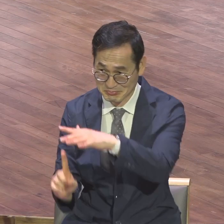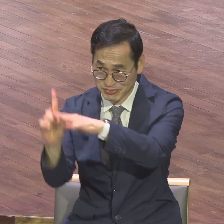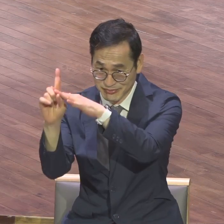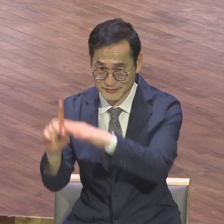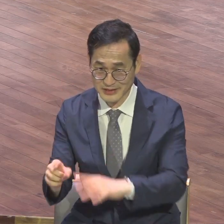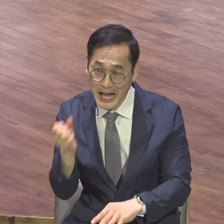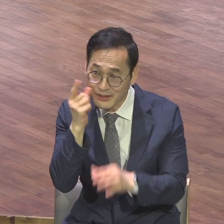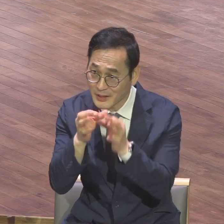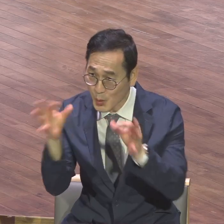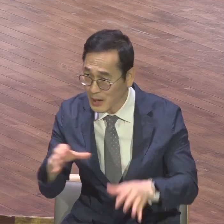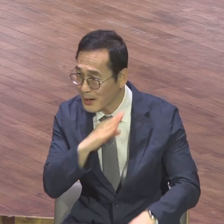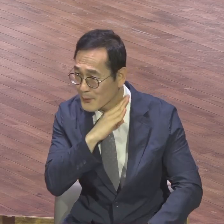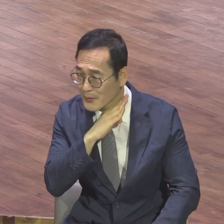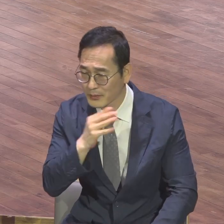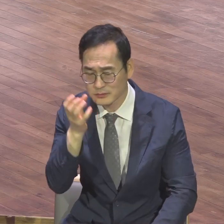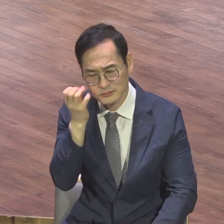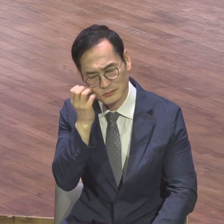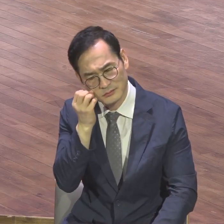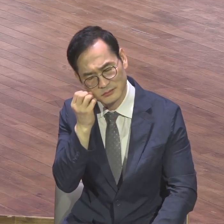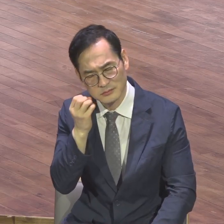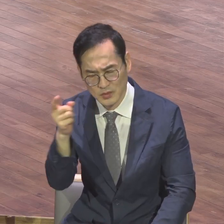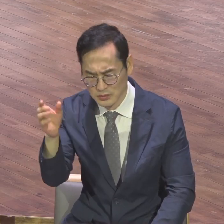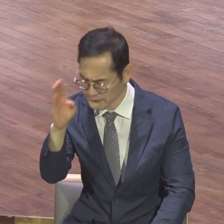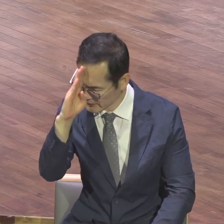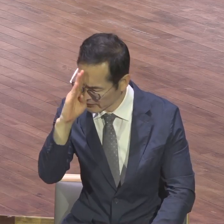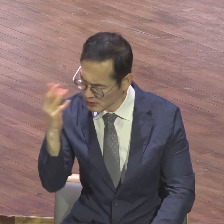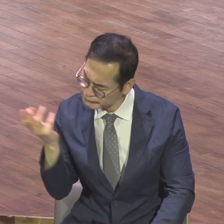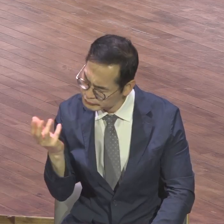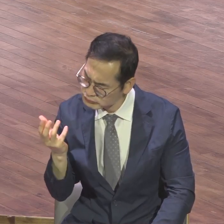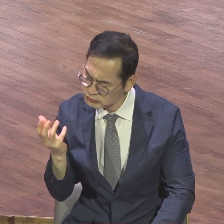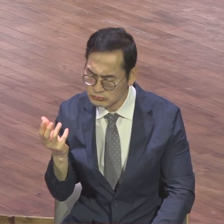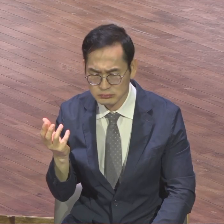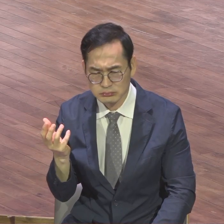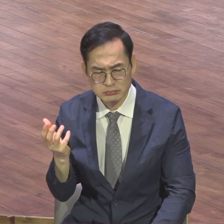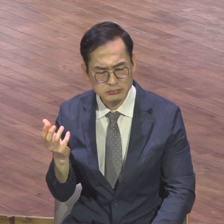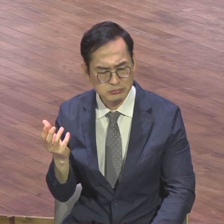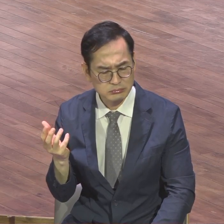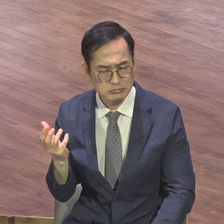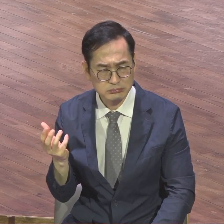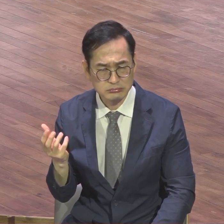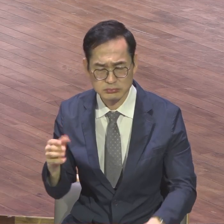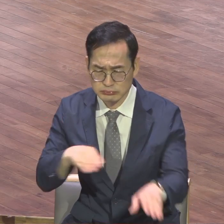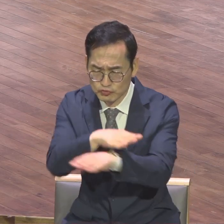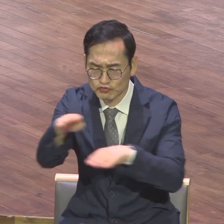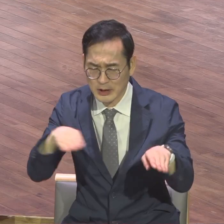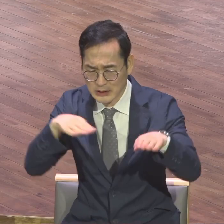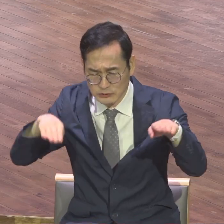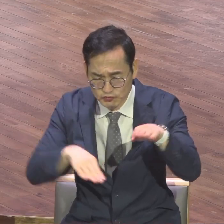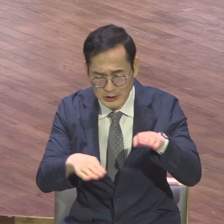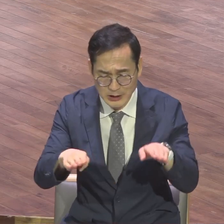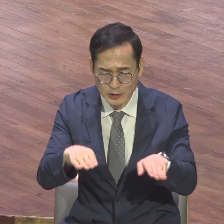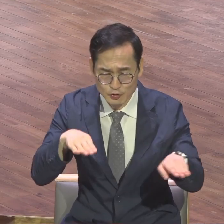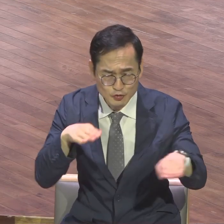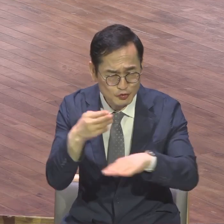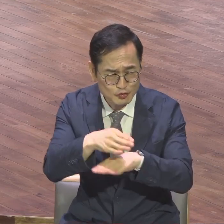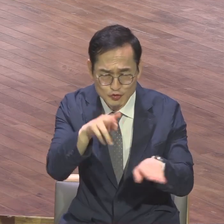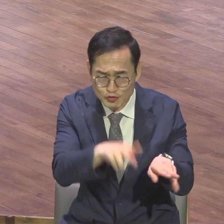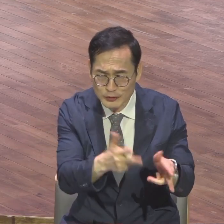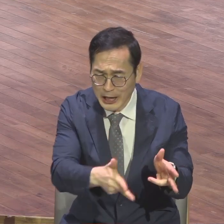달 동안 안 보여. 이상하다. 어디 아프나? 주차장이 복잡해서 나이 들어가지고 대기 힘들어서